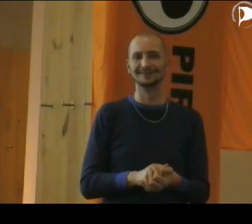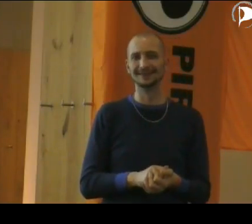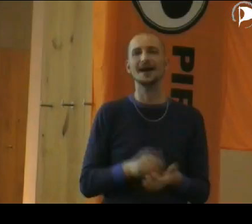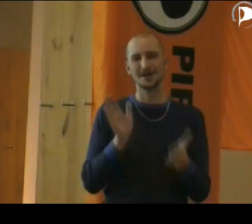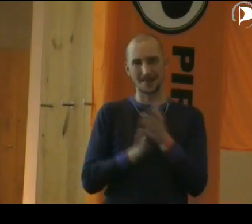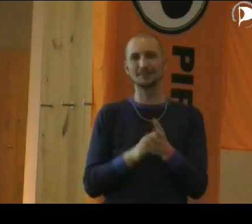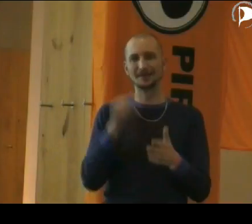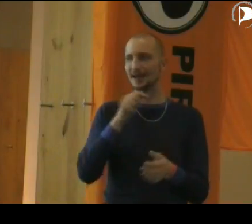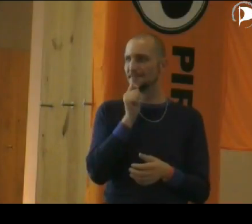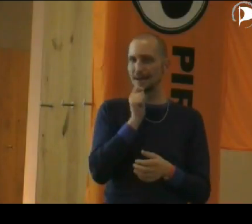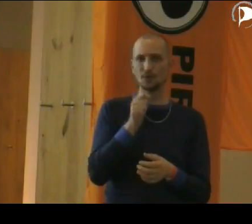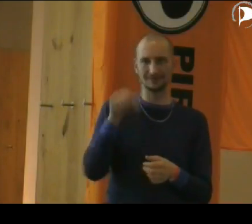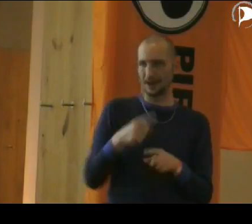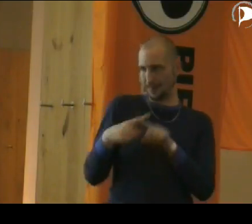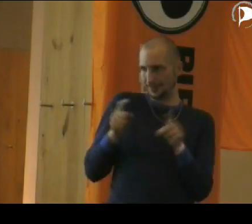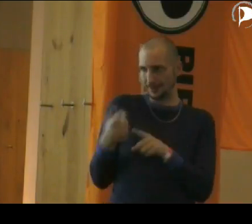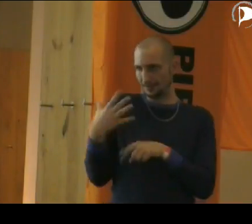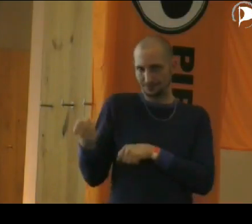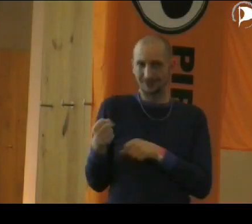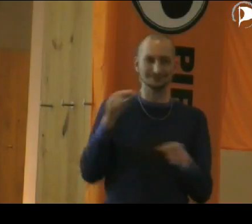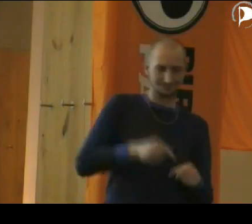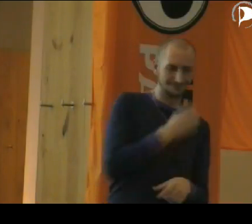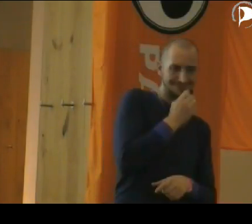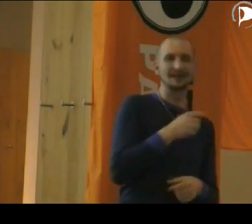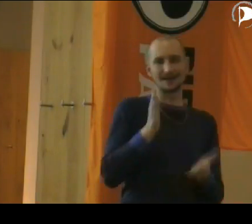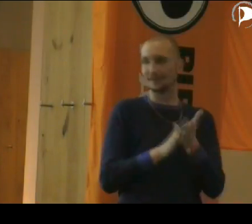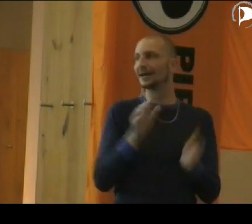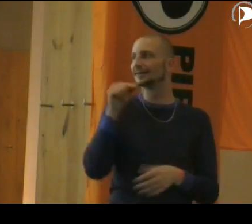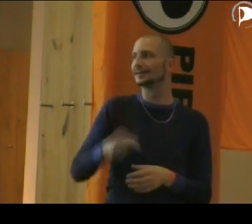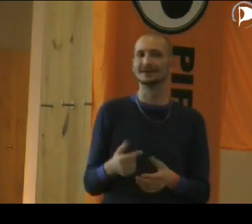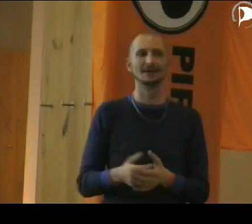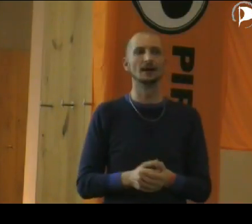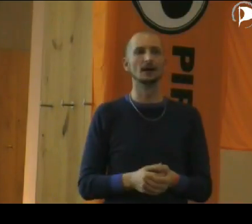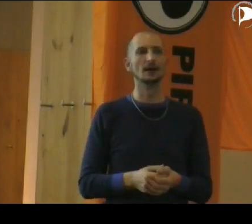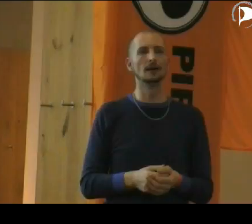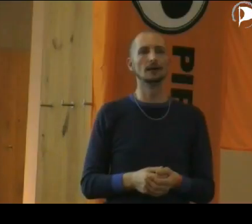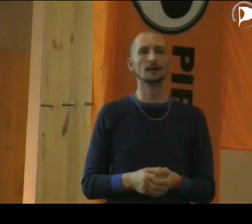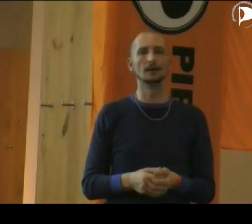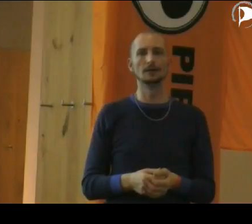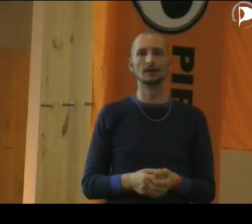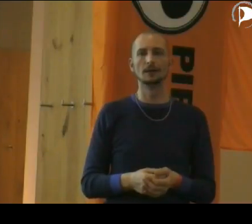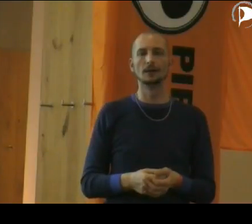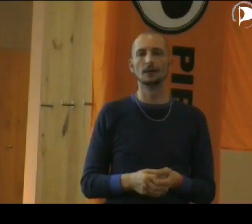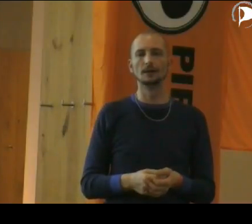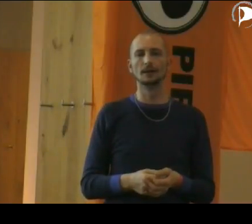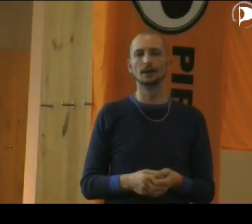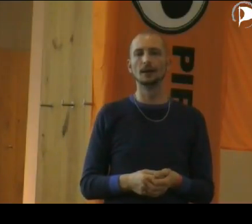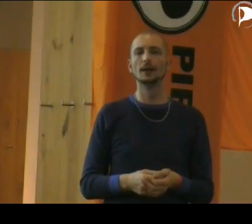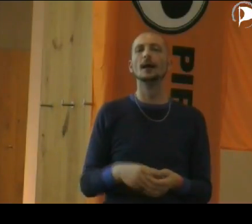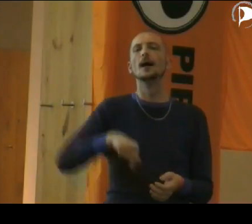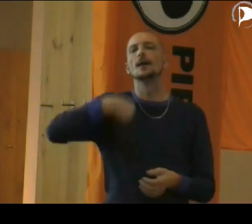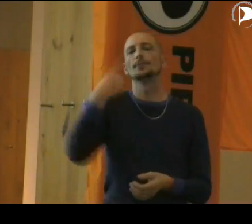eine aussetzung oder spielst du auch metro wunsch habe